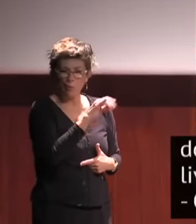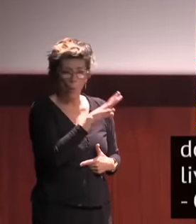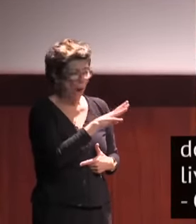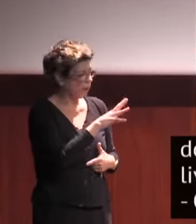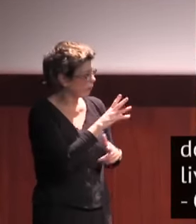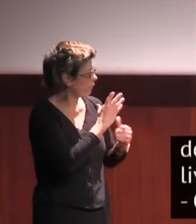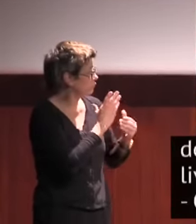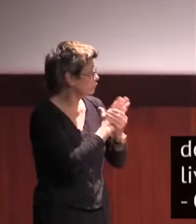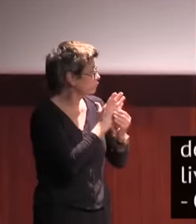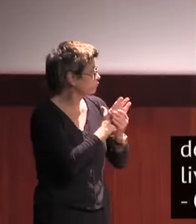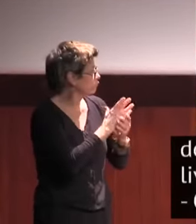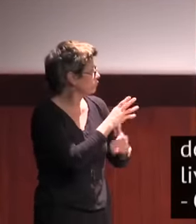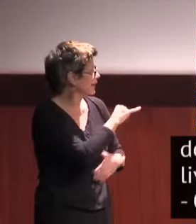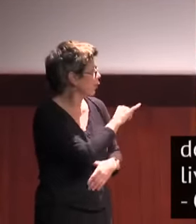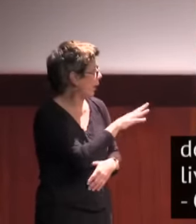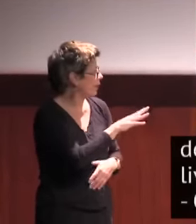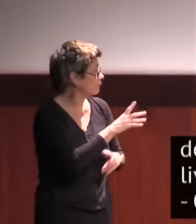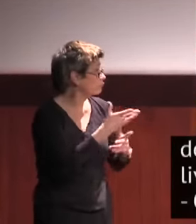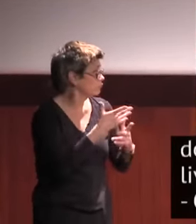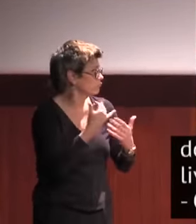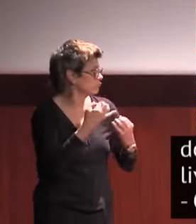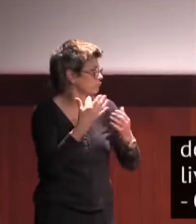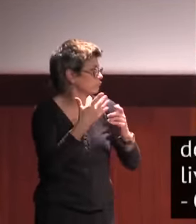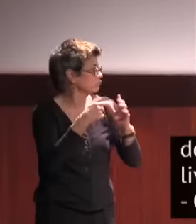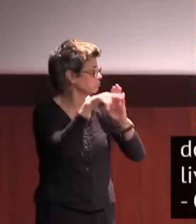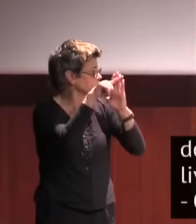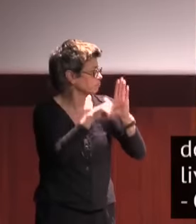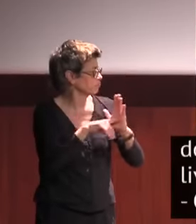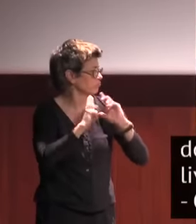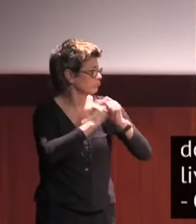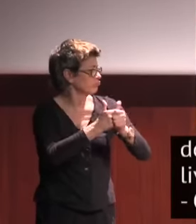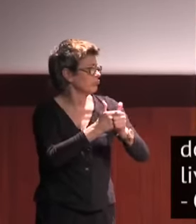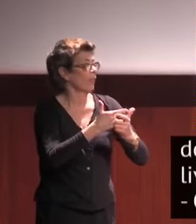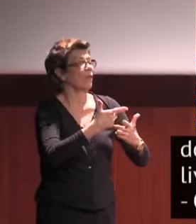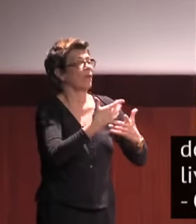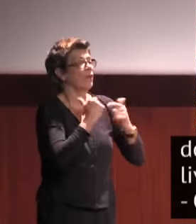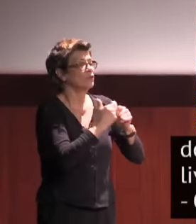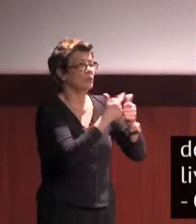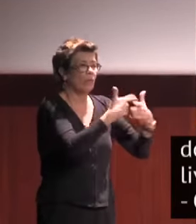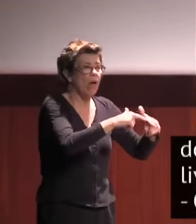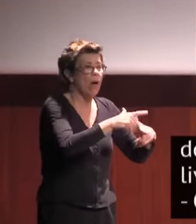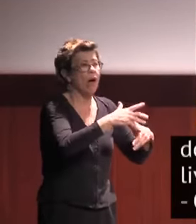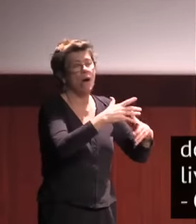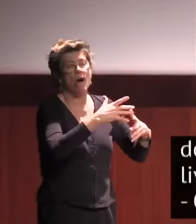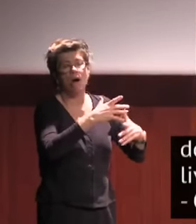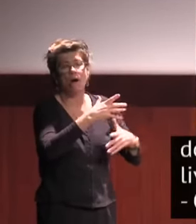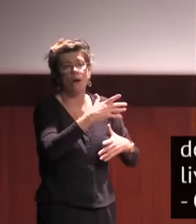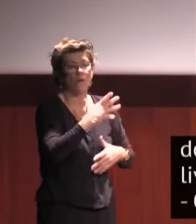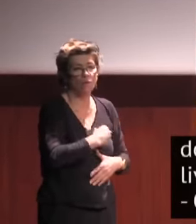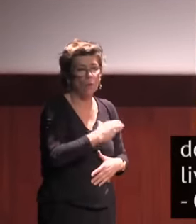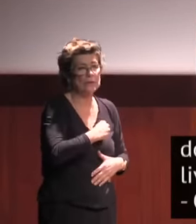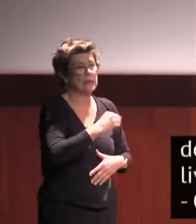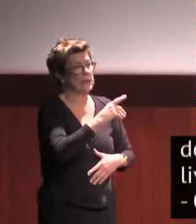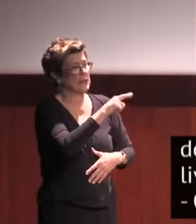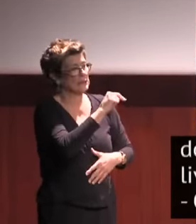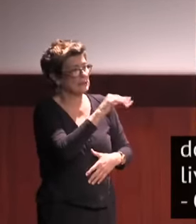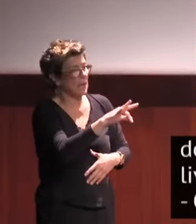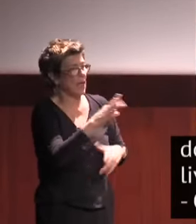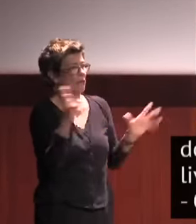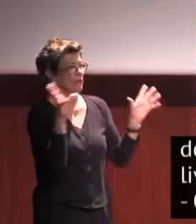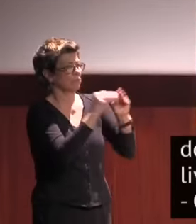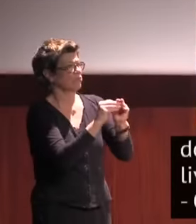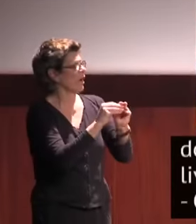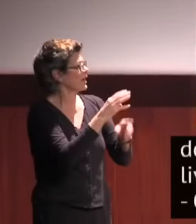va être des langues, donc soit le français, la LSF, l'allemand, toutes les langues, vont être classés en fait dans la section